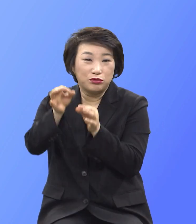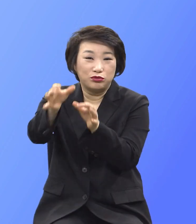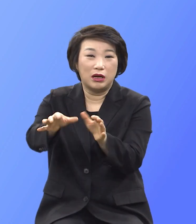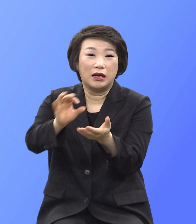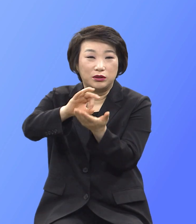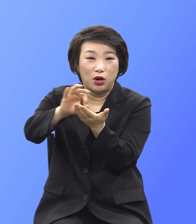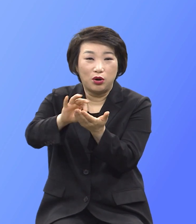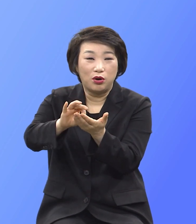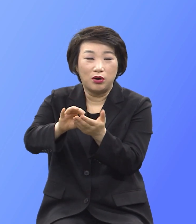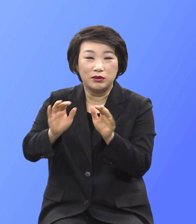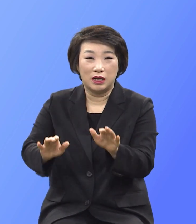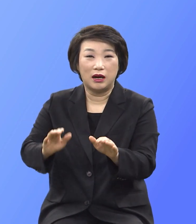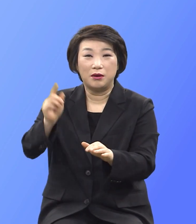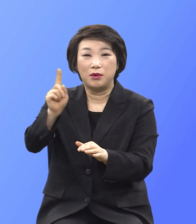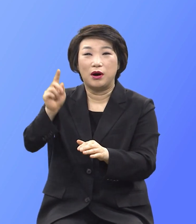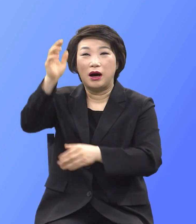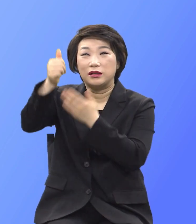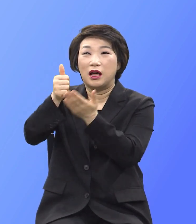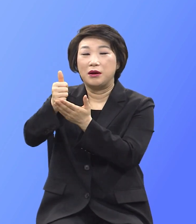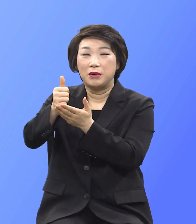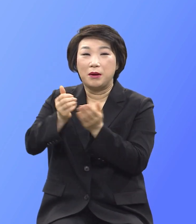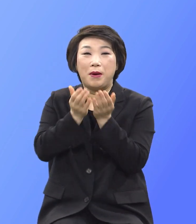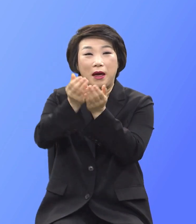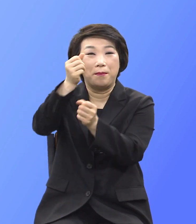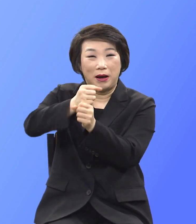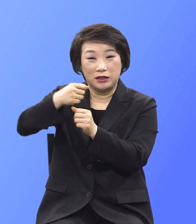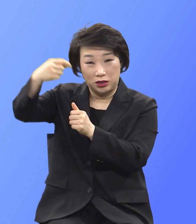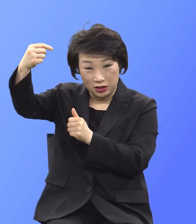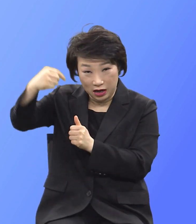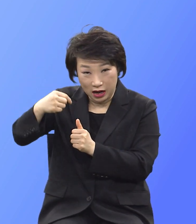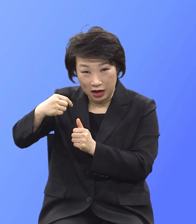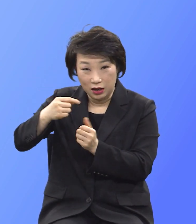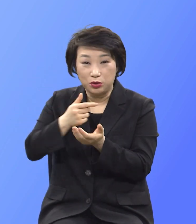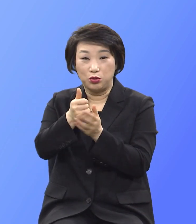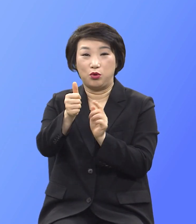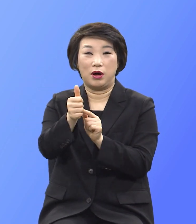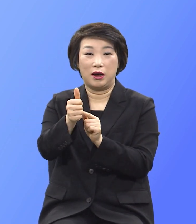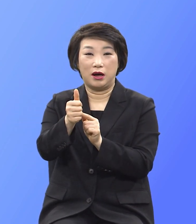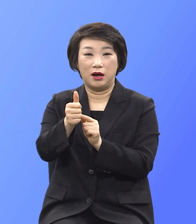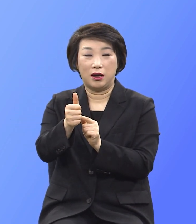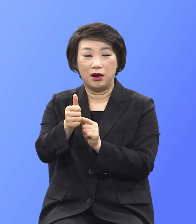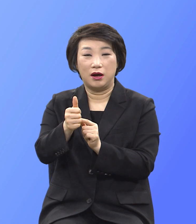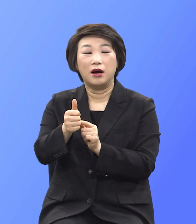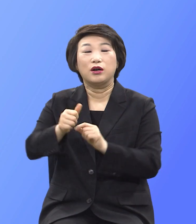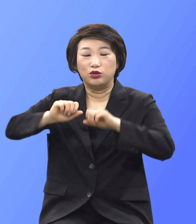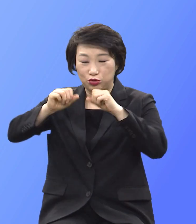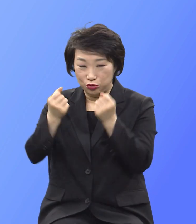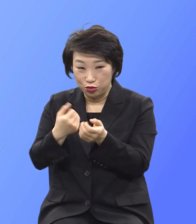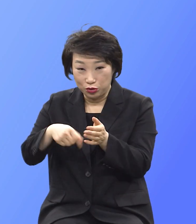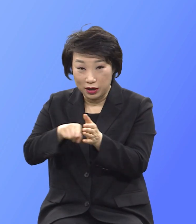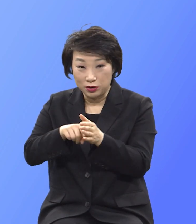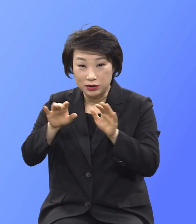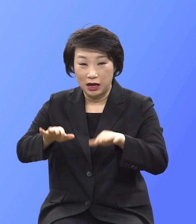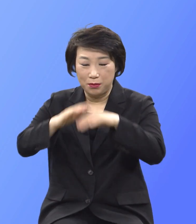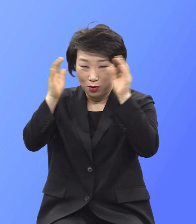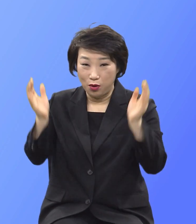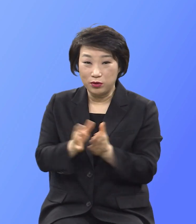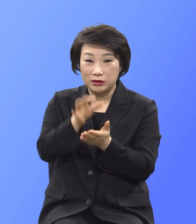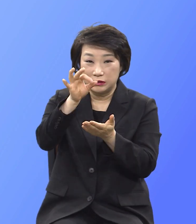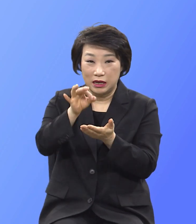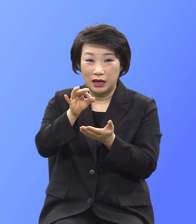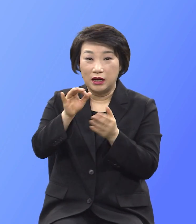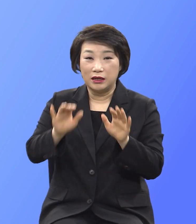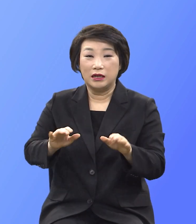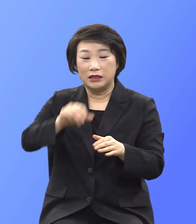투자해서 하나님께서 방주 지으라는 말씀을 순종하기 위해서 자기